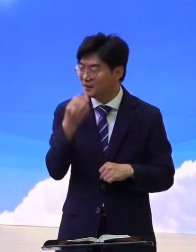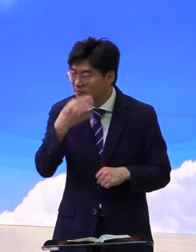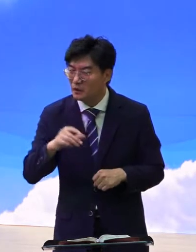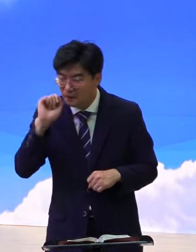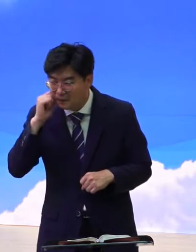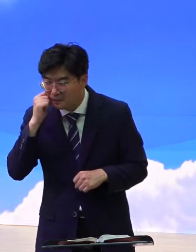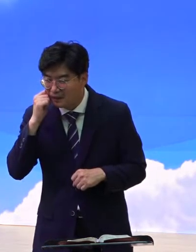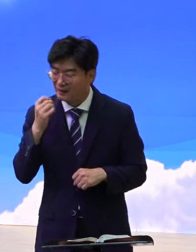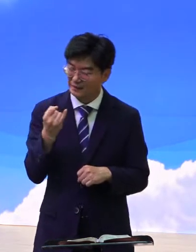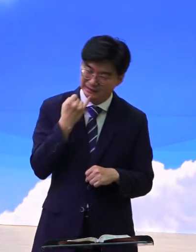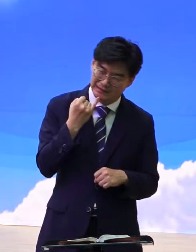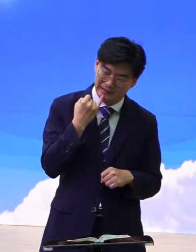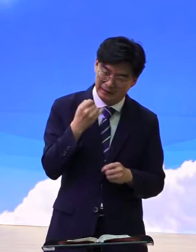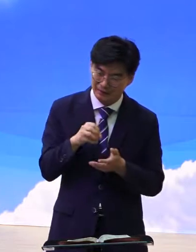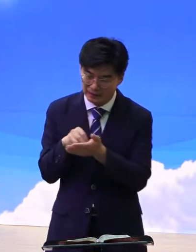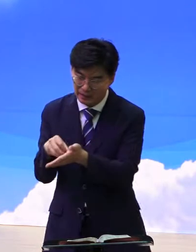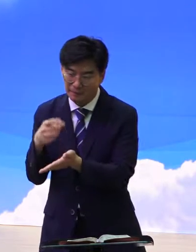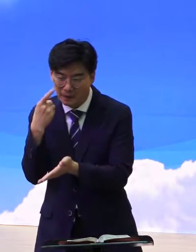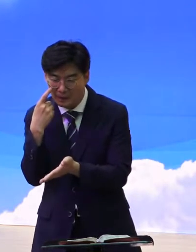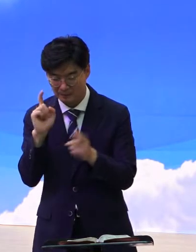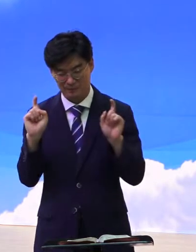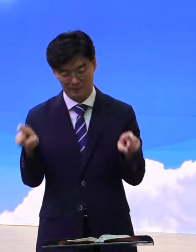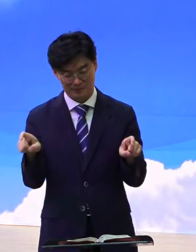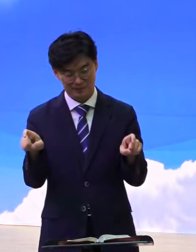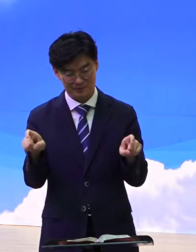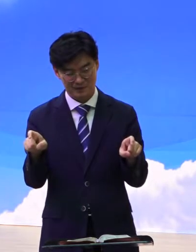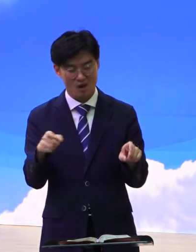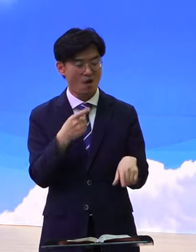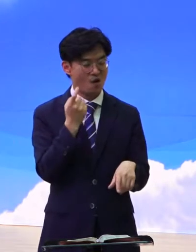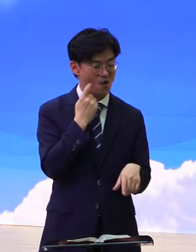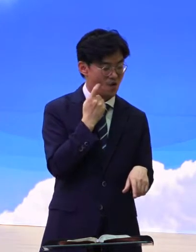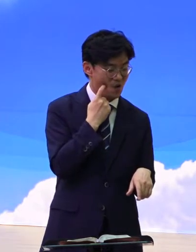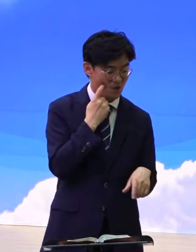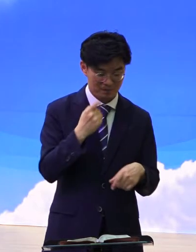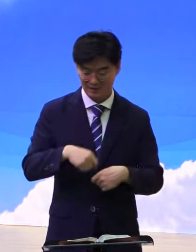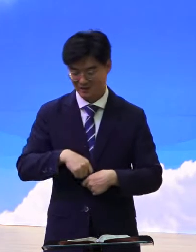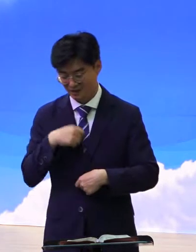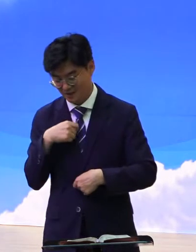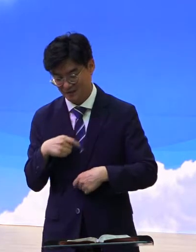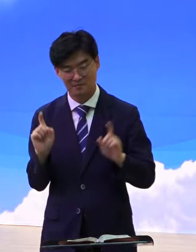그러면서 이 정도면 잘하고 있다라고 스스로 위로합니다.